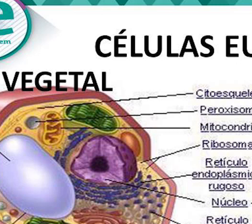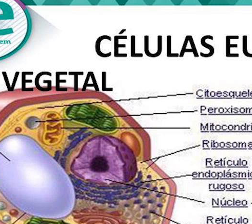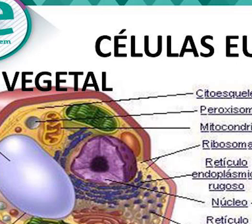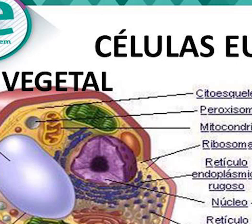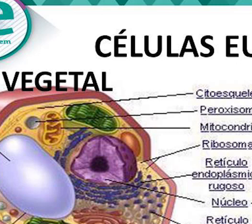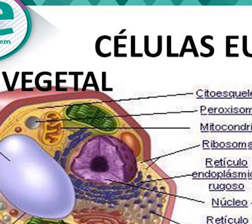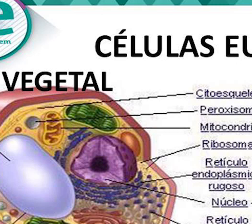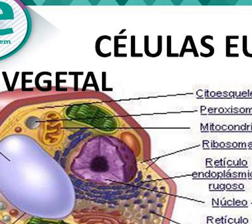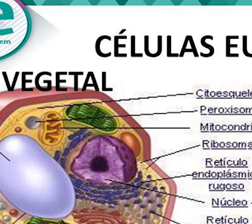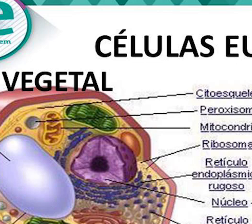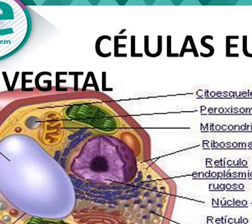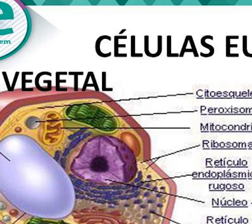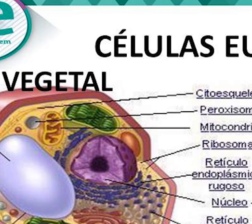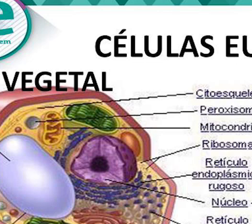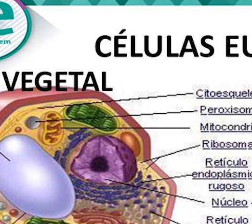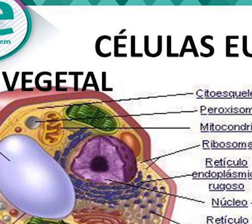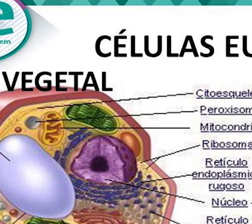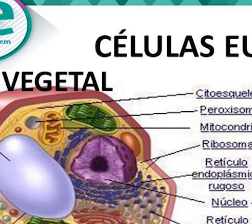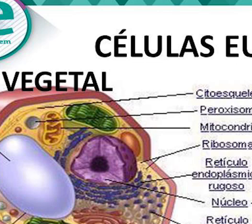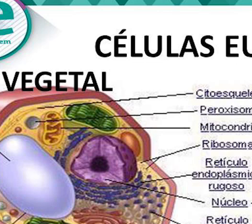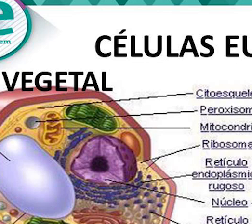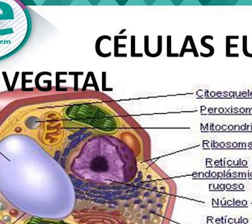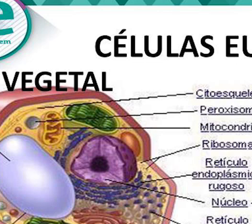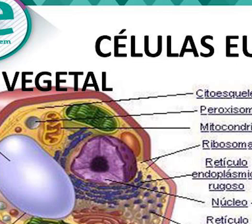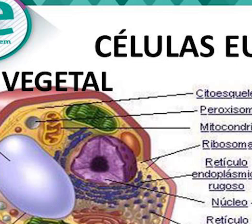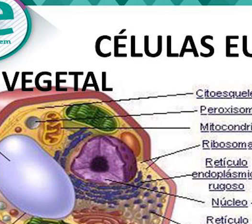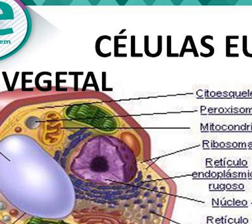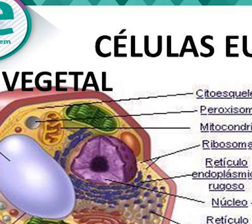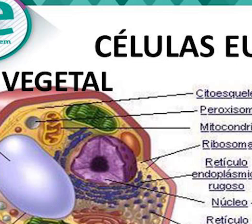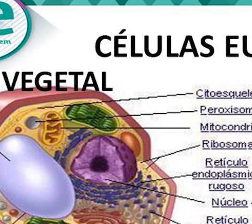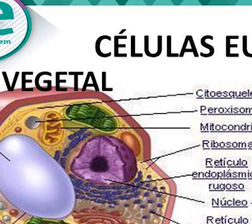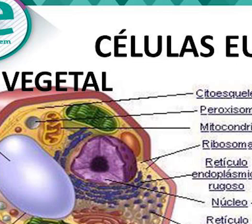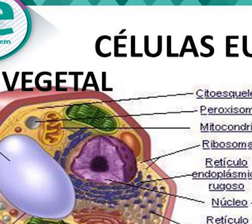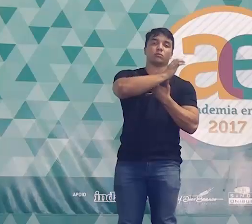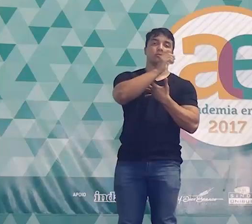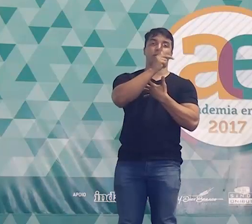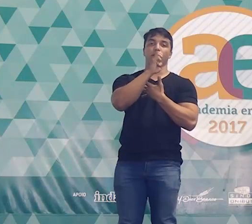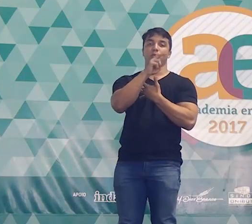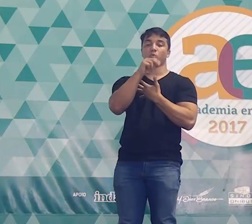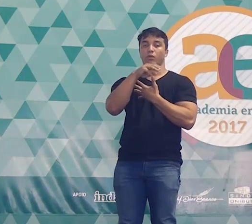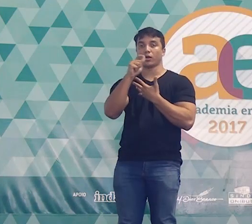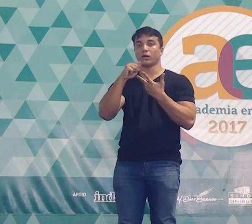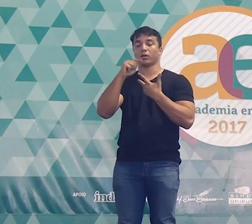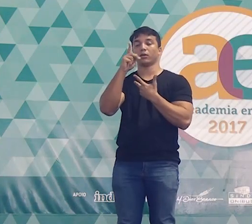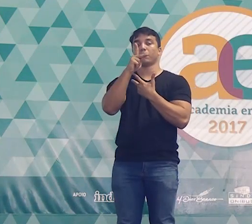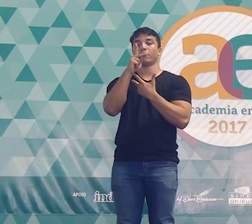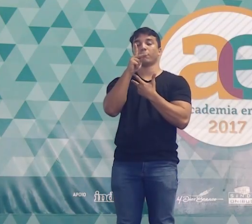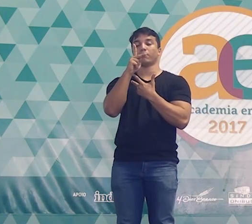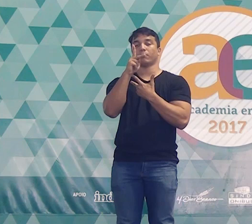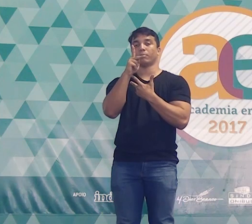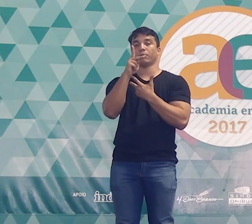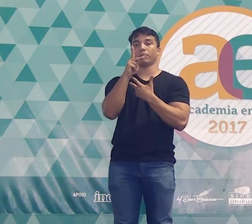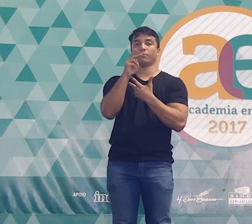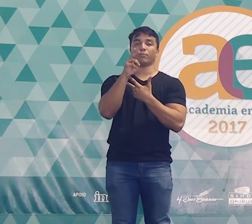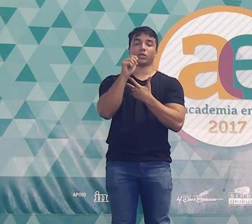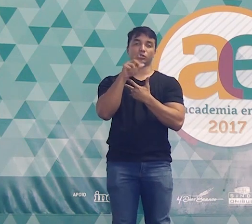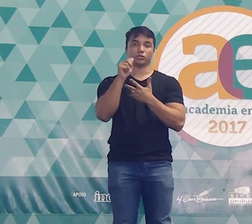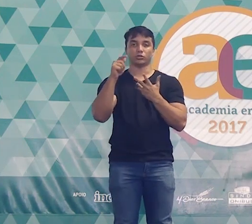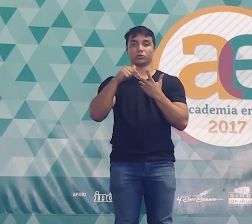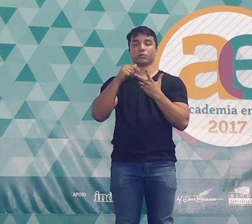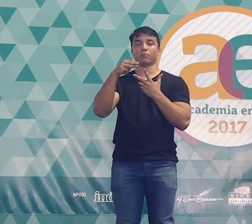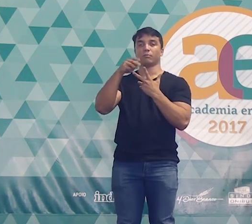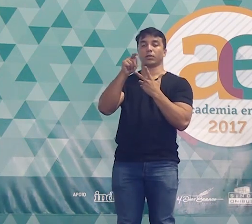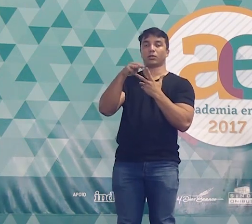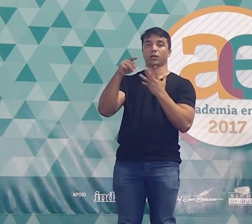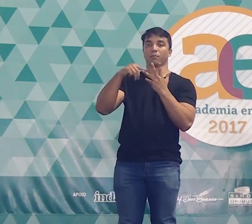voltando. Nós temos 5 reinos. Reino Monera, protista, fungi, animal e plantae, como você disse no começo,